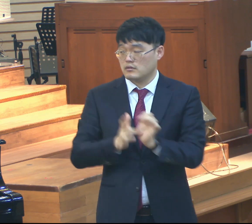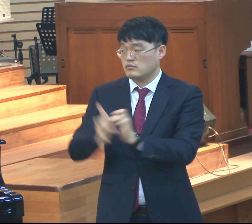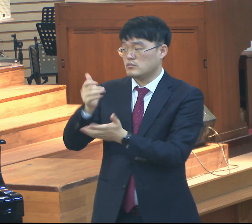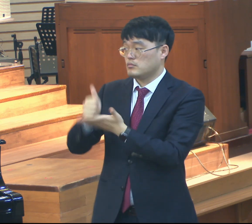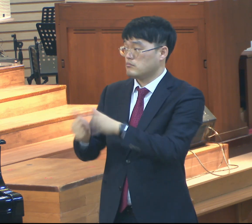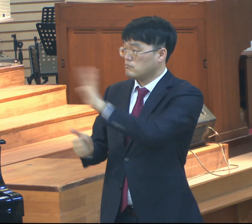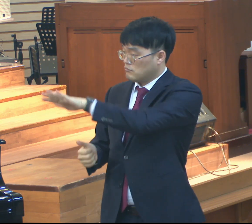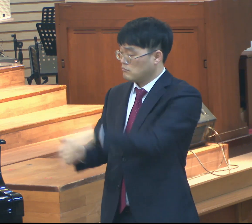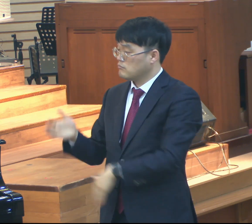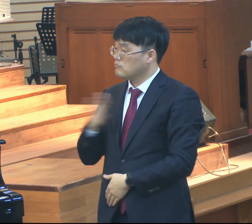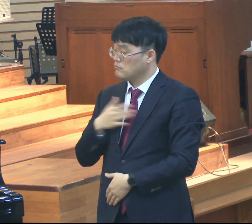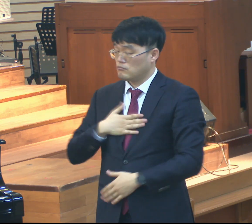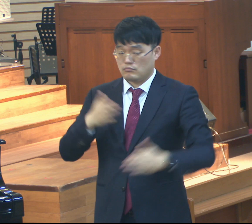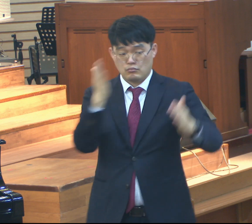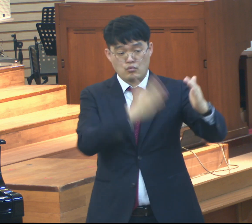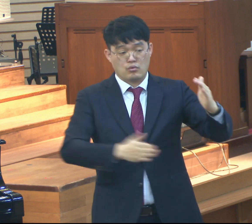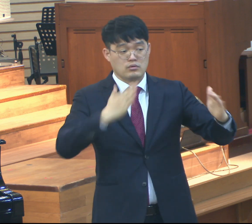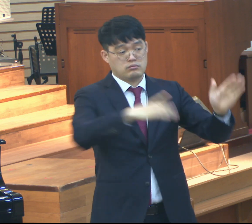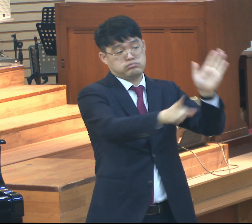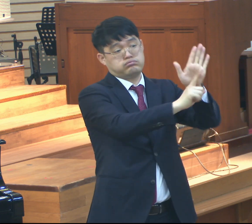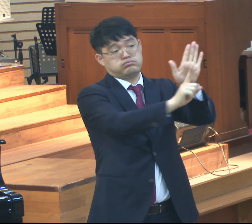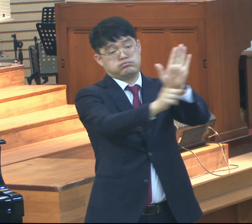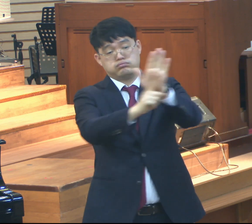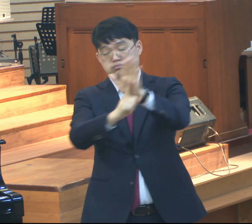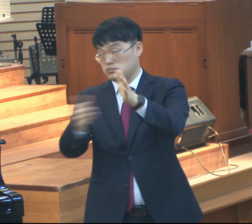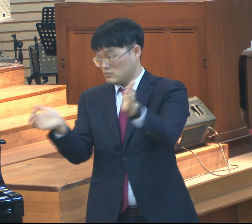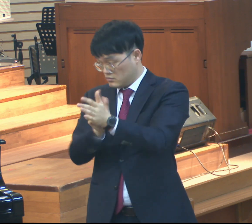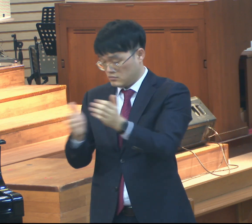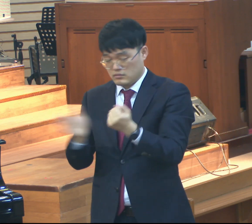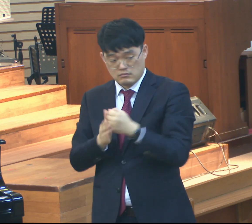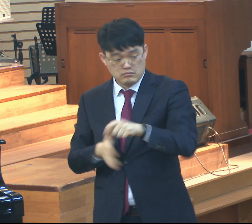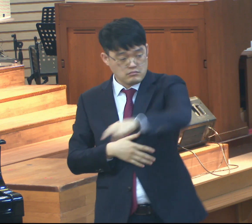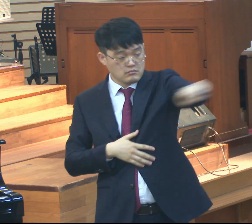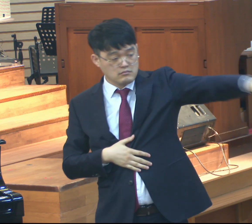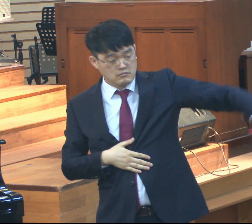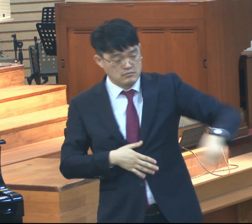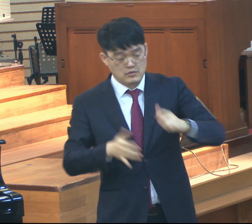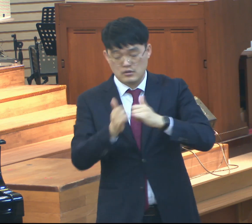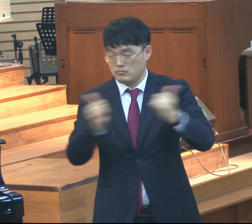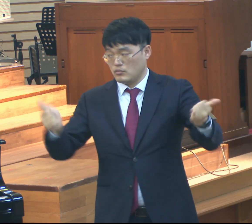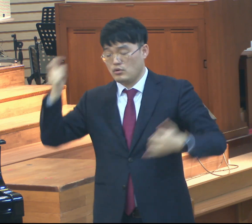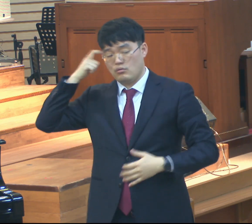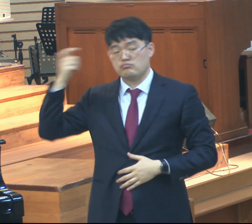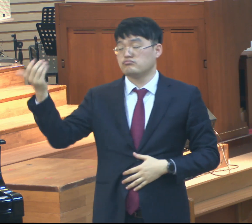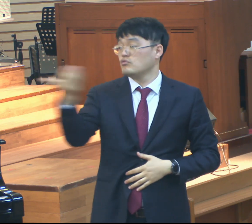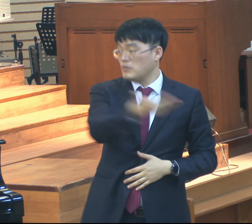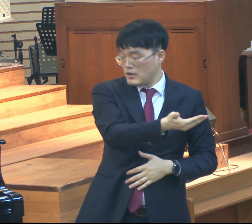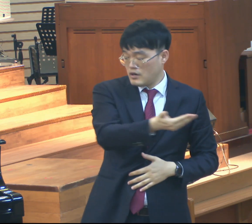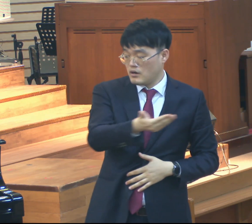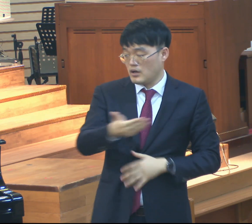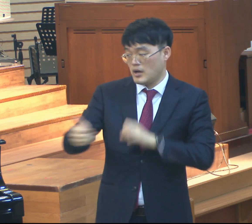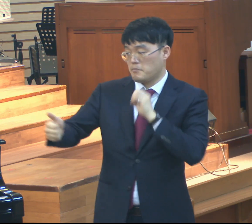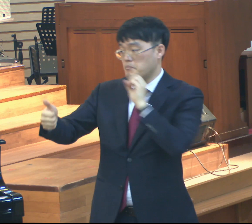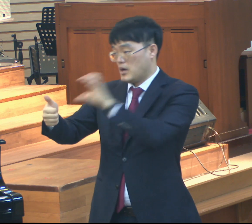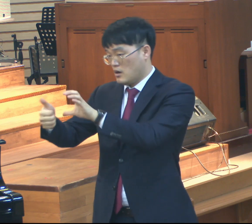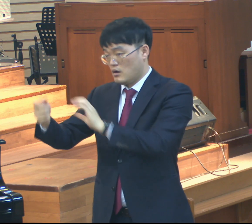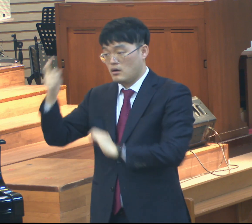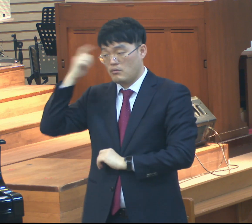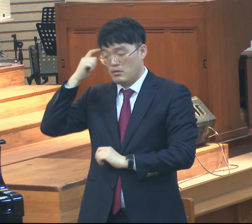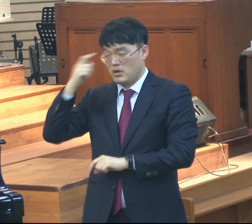이미 말을 다 했는데 그 사람들에게 물어보라 하고 대답하지 않으셨던 것은 안나스의 위법적인